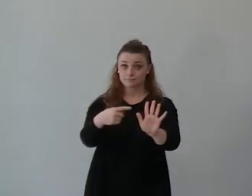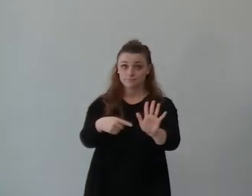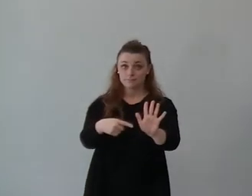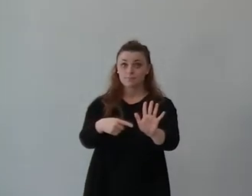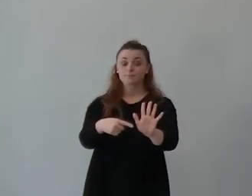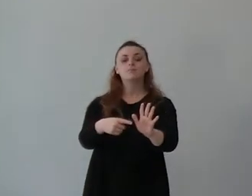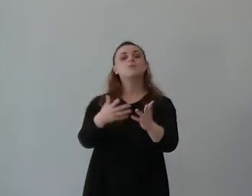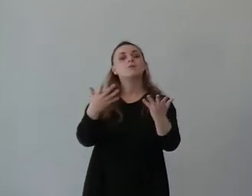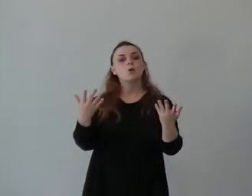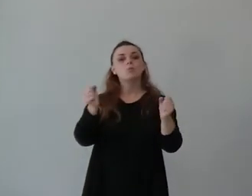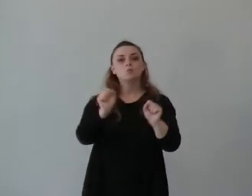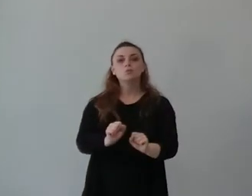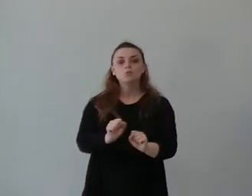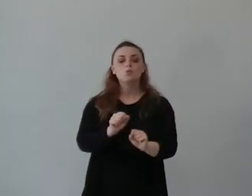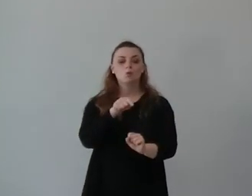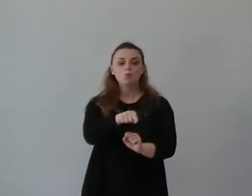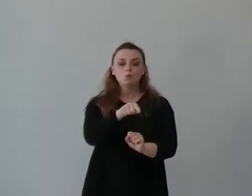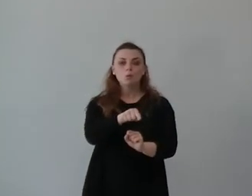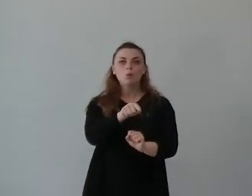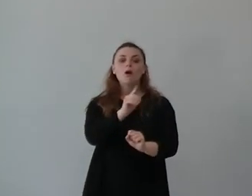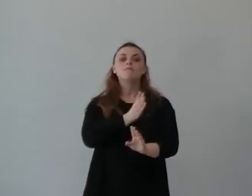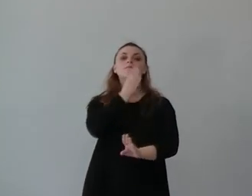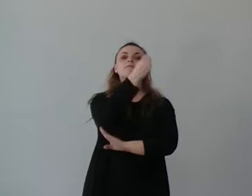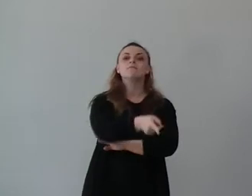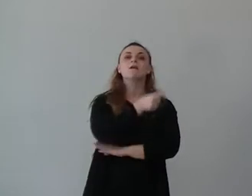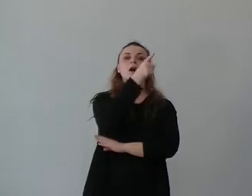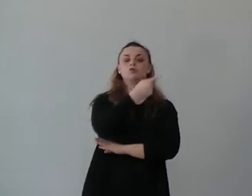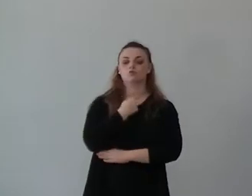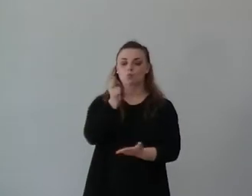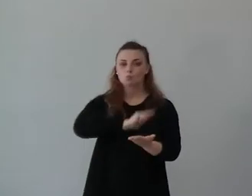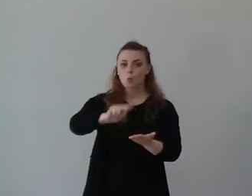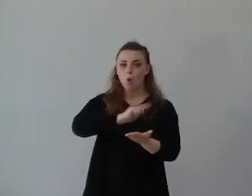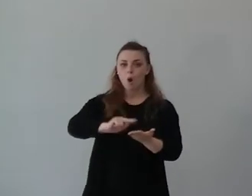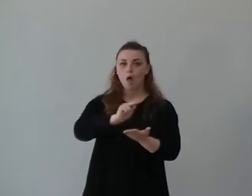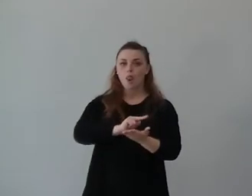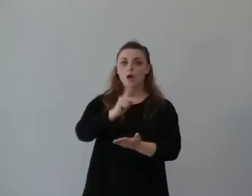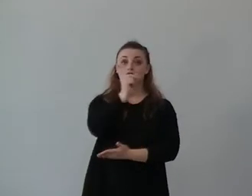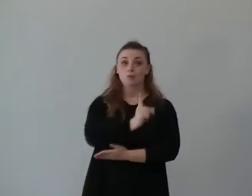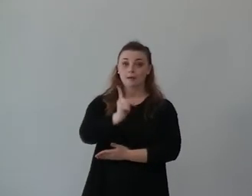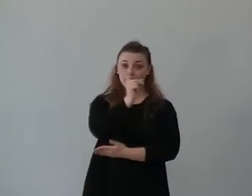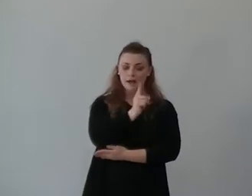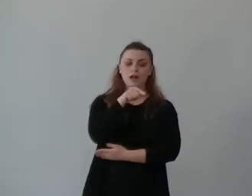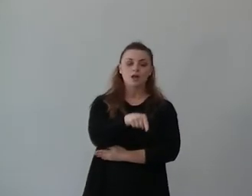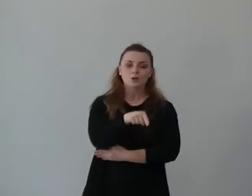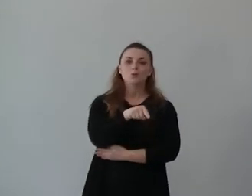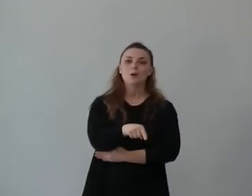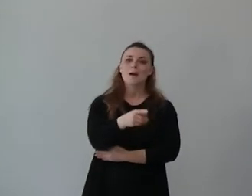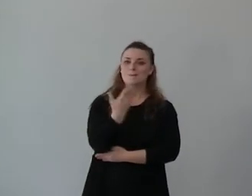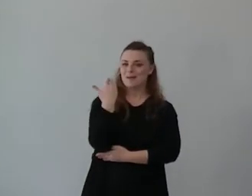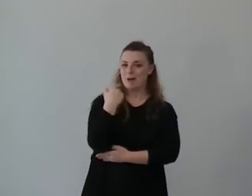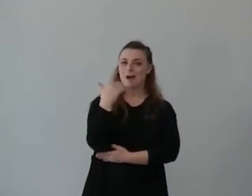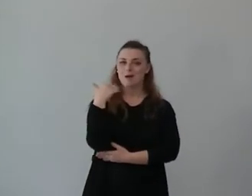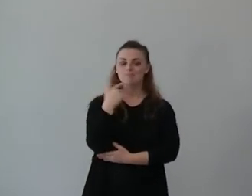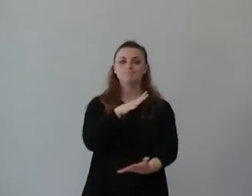scuola domenicale, lui diventa un Timoteo e il suo insegnante della scuola domenicale è il suo Paolo. All right, let's look